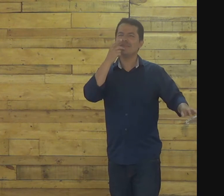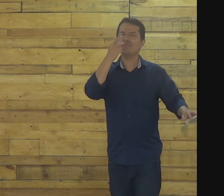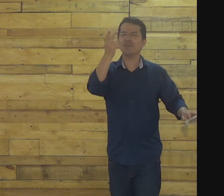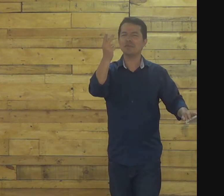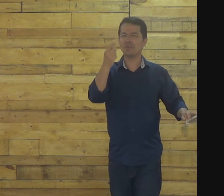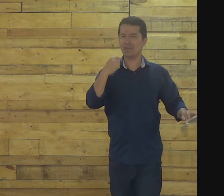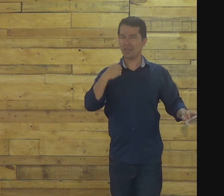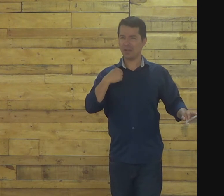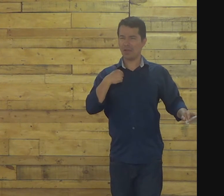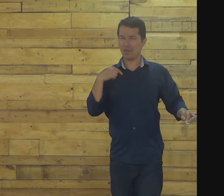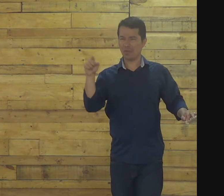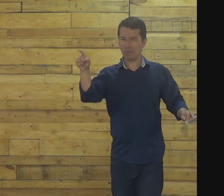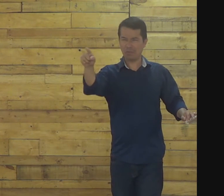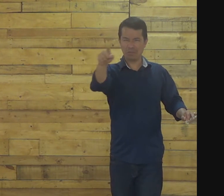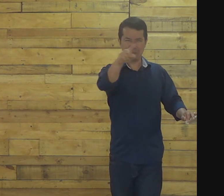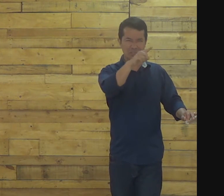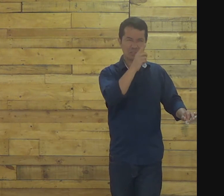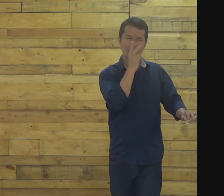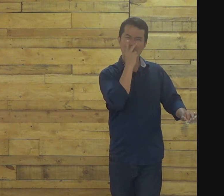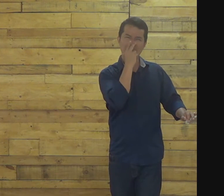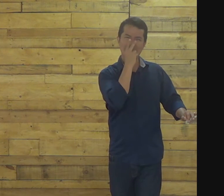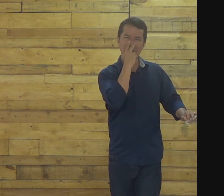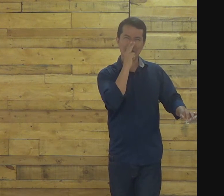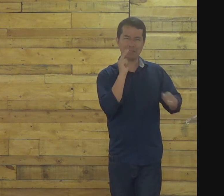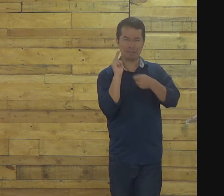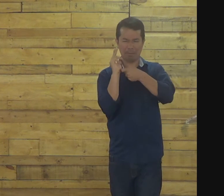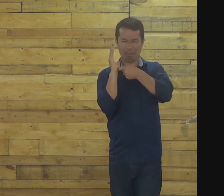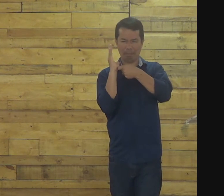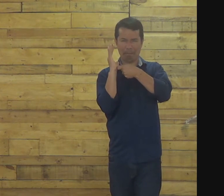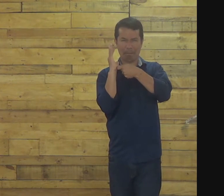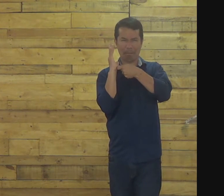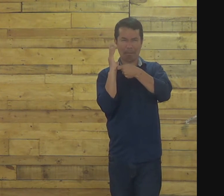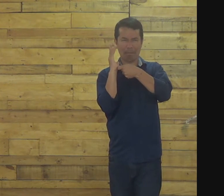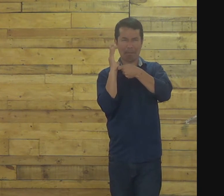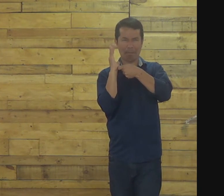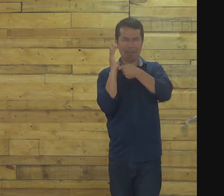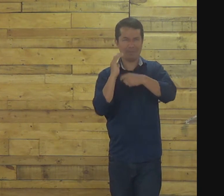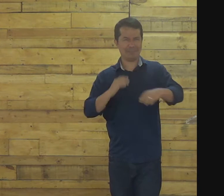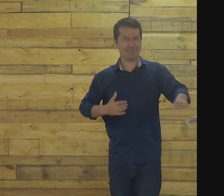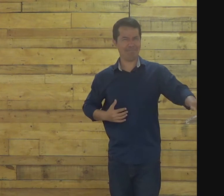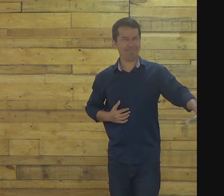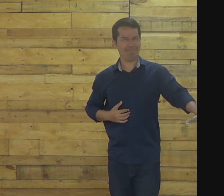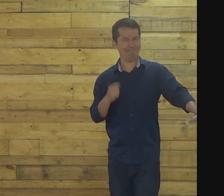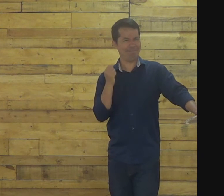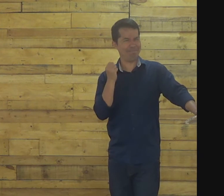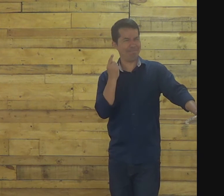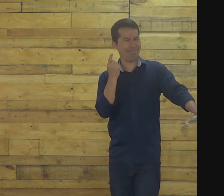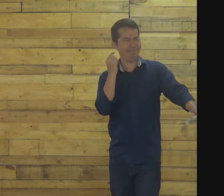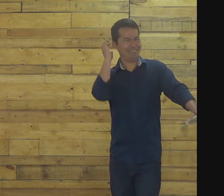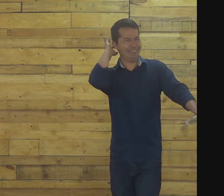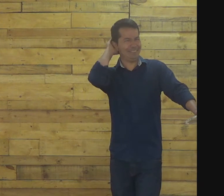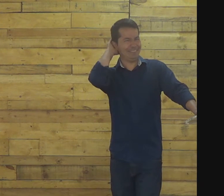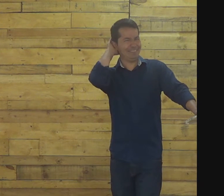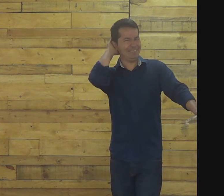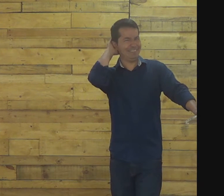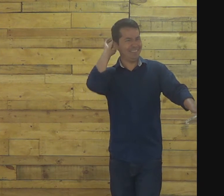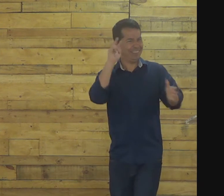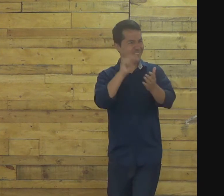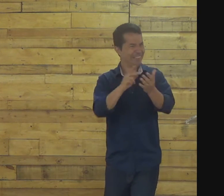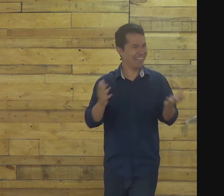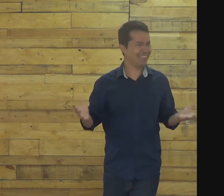Mas Jesus, o que Jesus estava falando? Ele estava falando que eu e você, nós parecemos